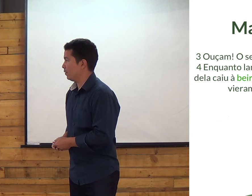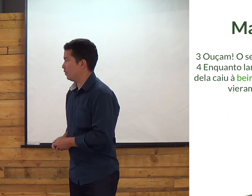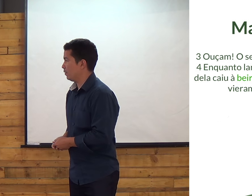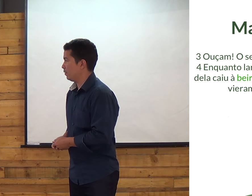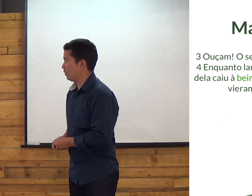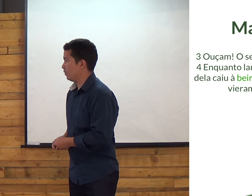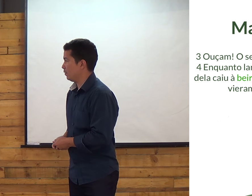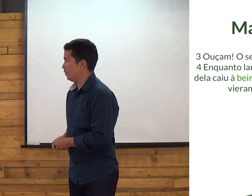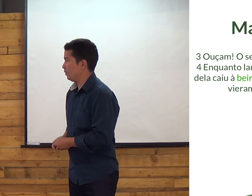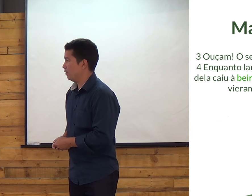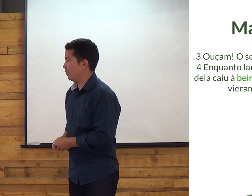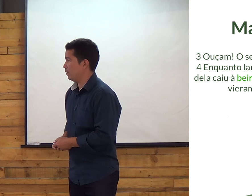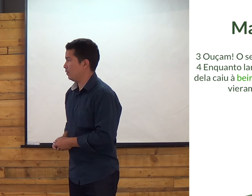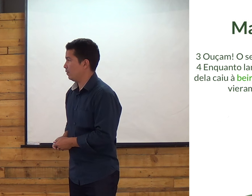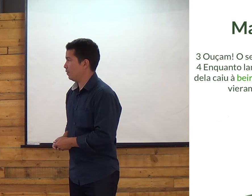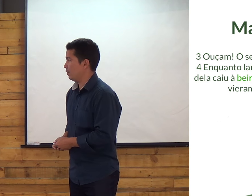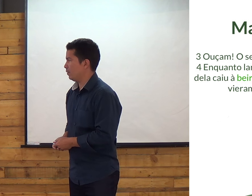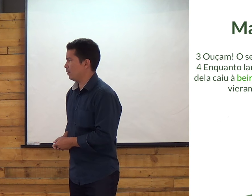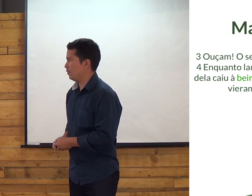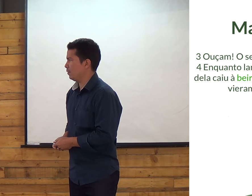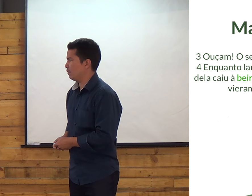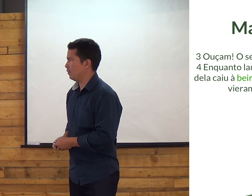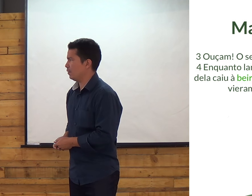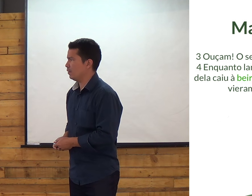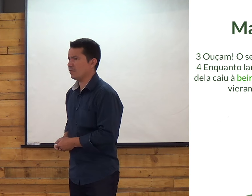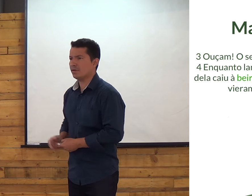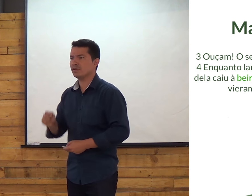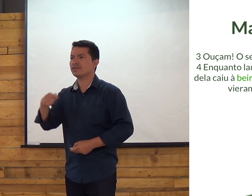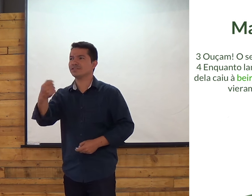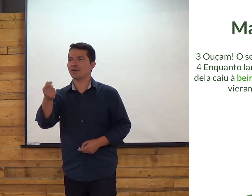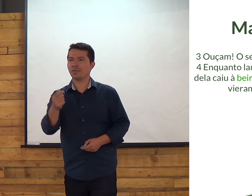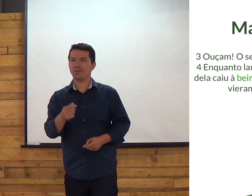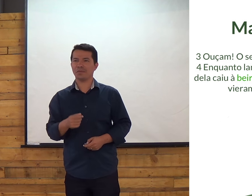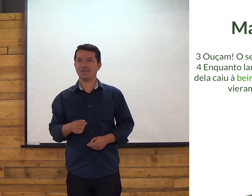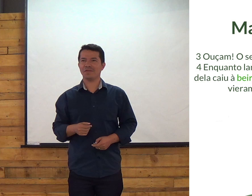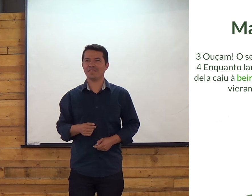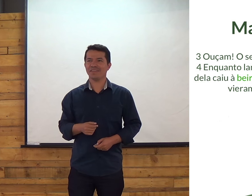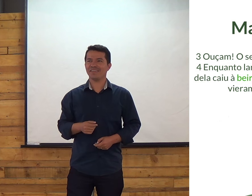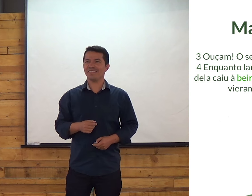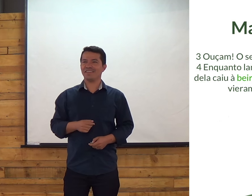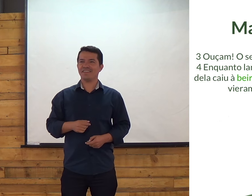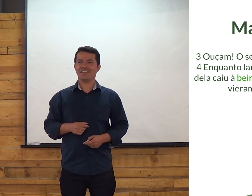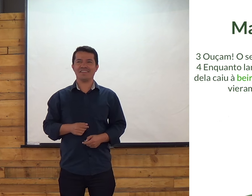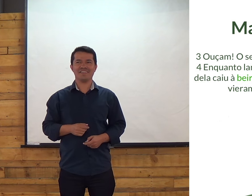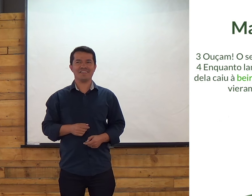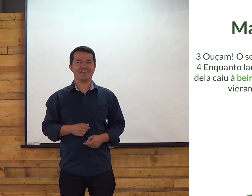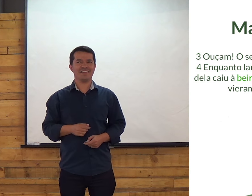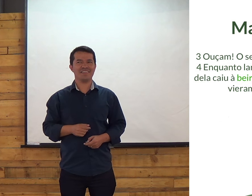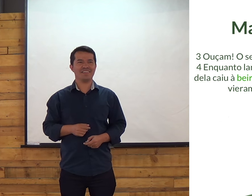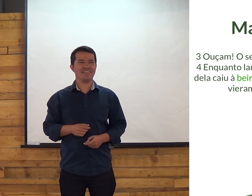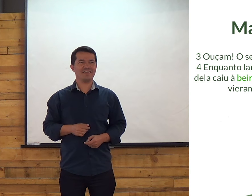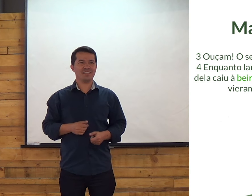parte dela caiu à beira do. À beira. Que sinal vou usar para essa palavra?